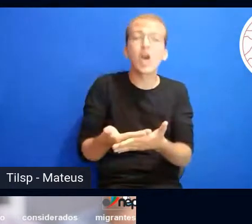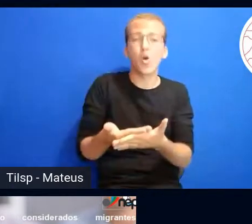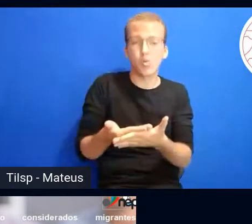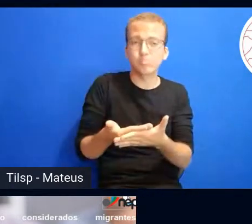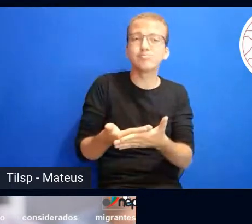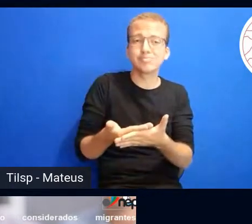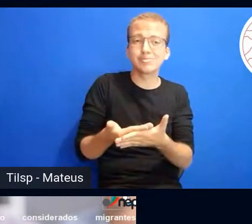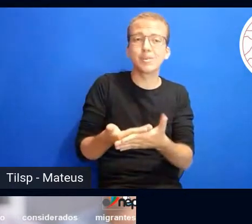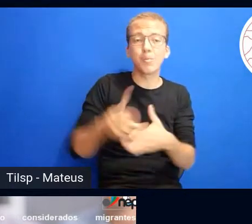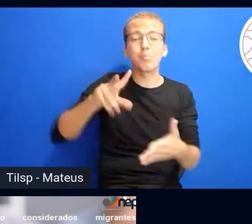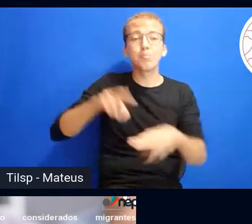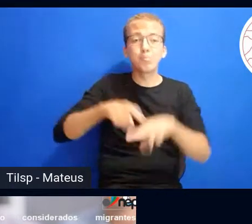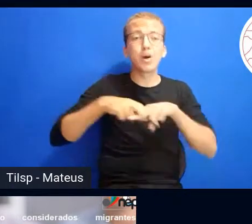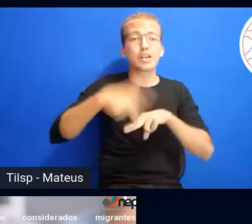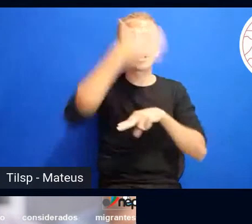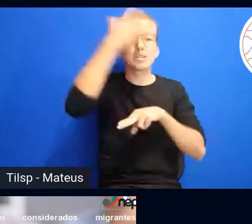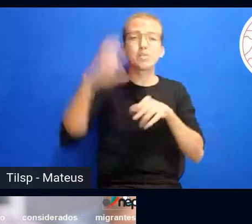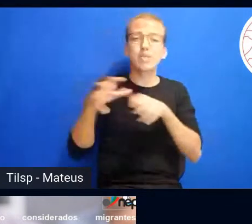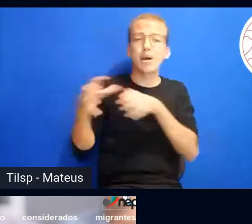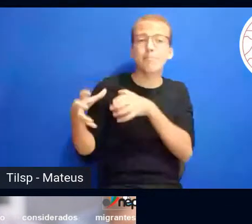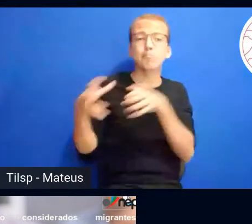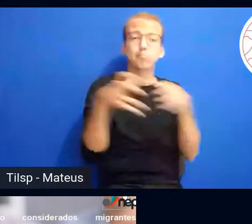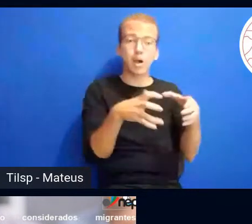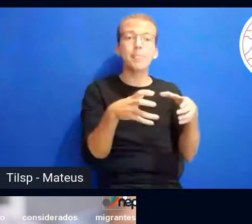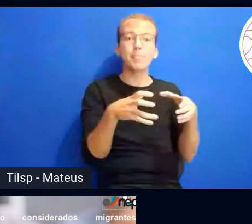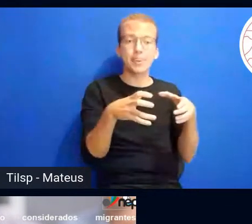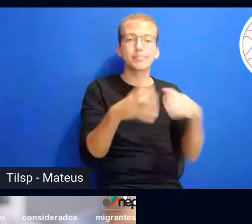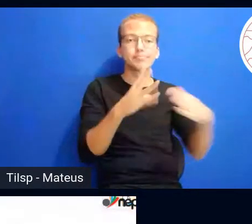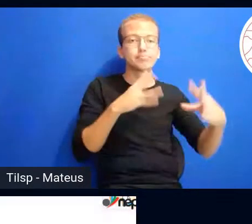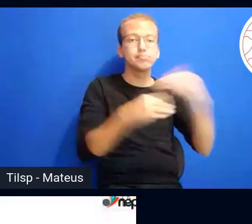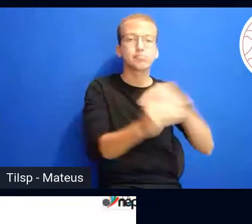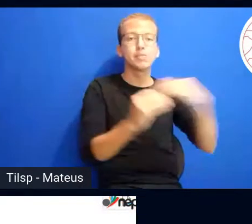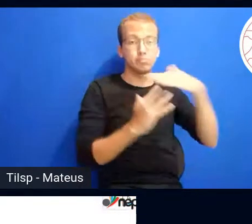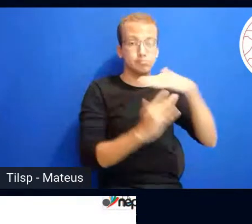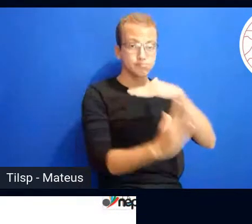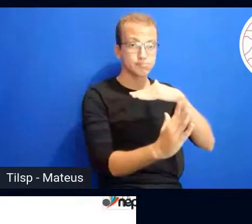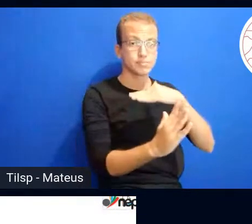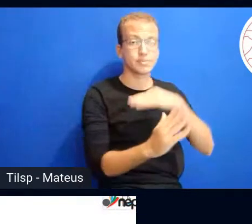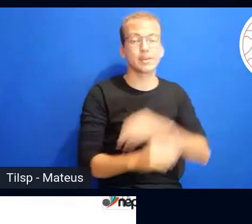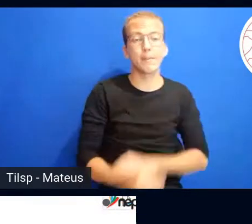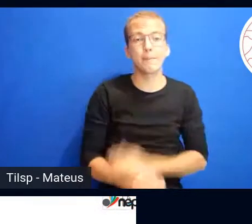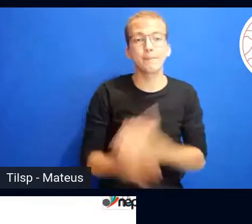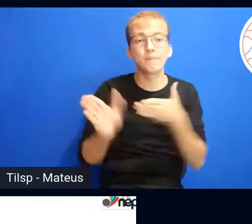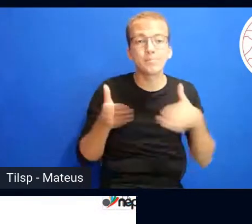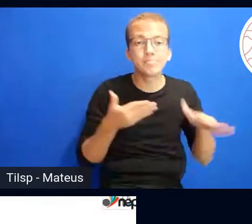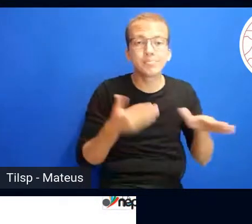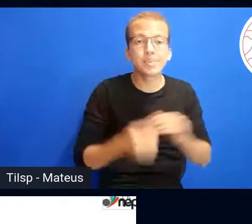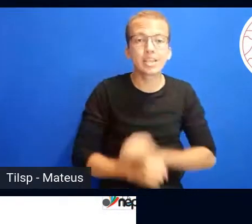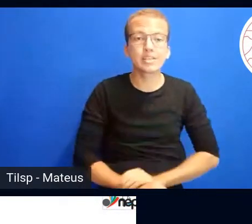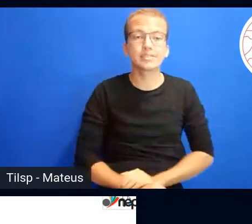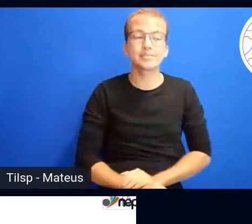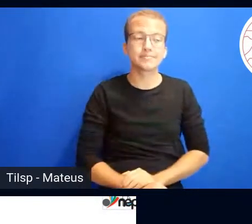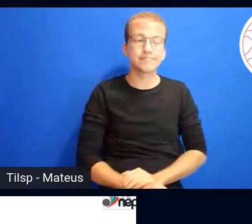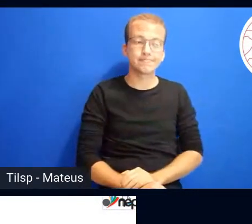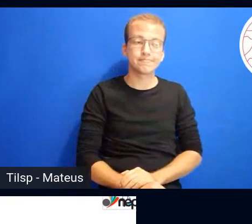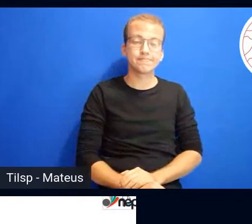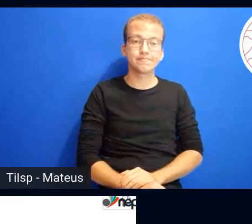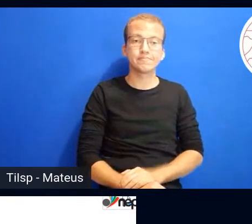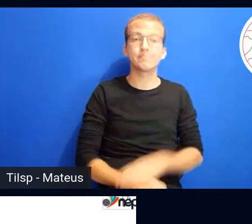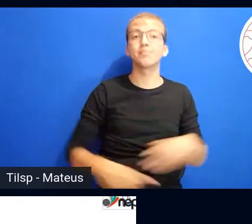refugiem, né, em outros países. Pode passar pro próximo, por favor. Já no caso dos